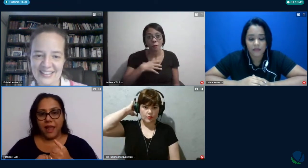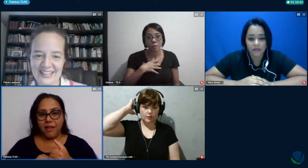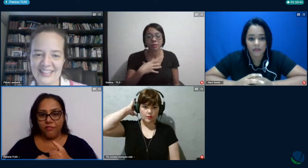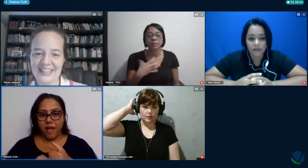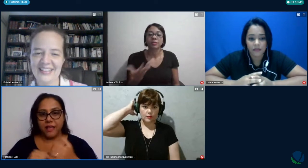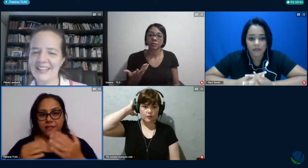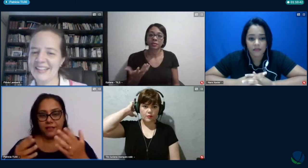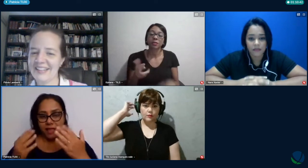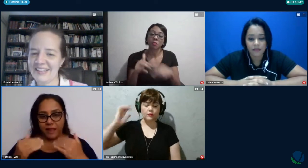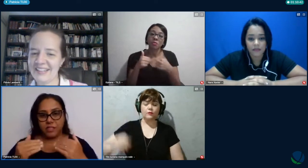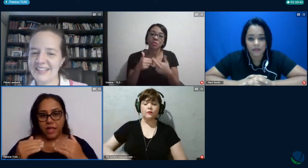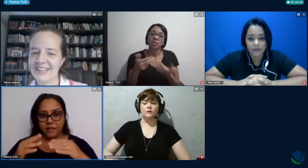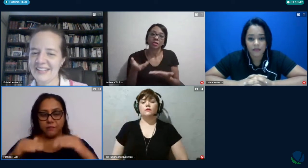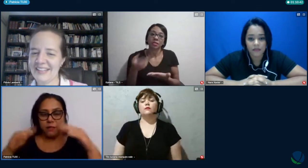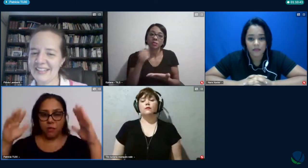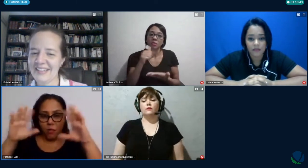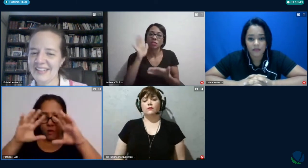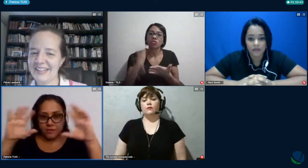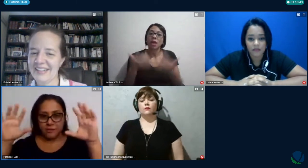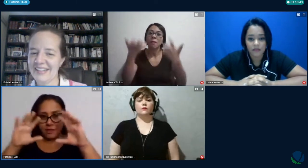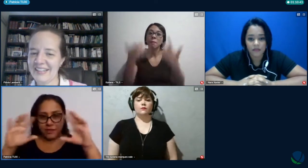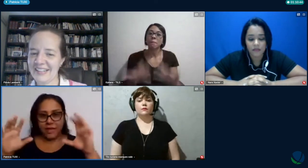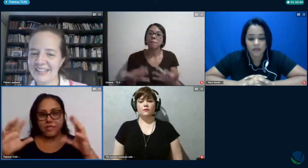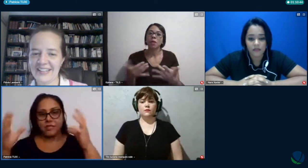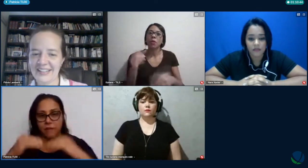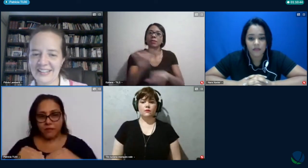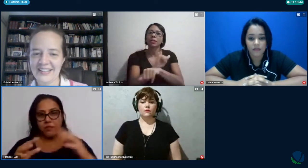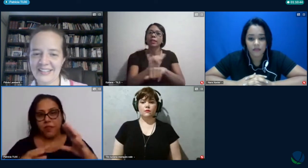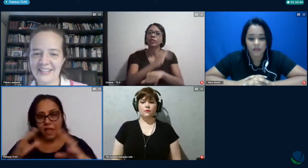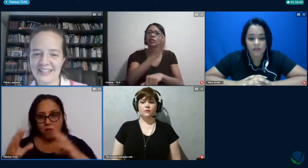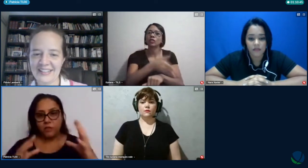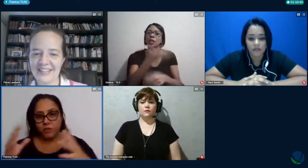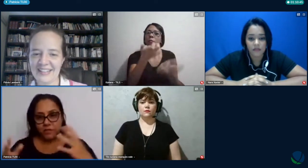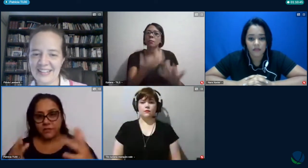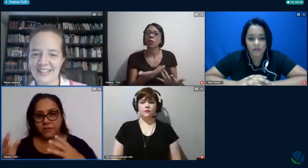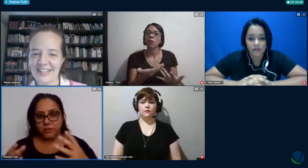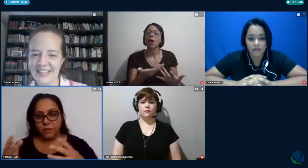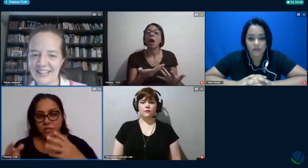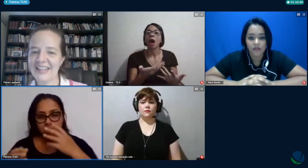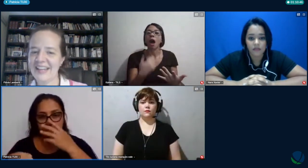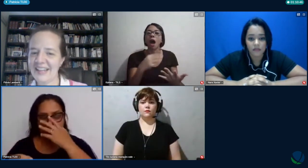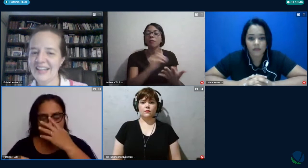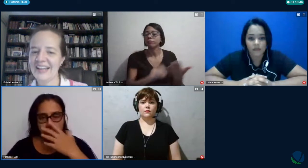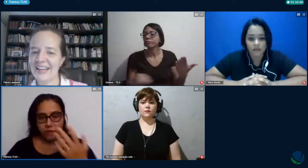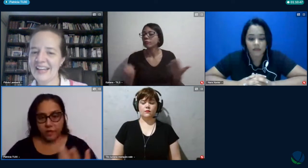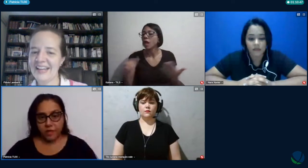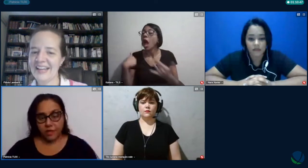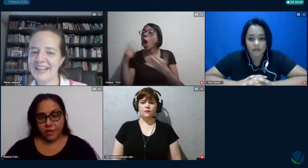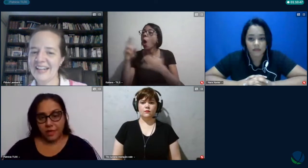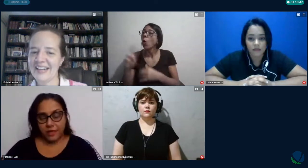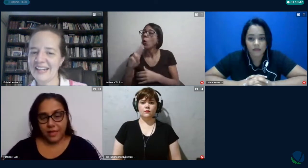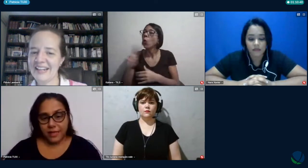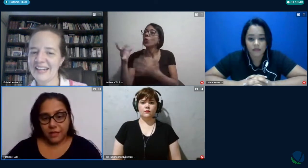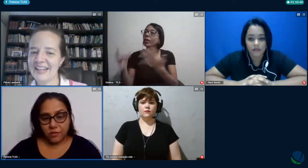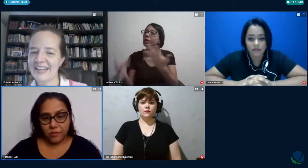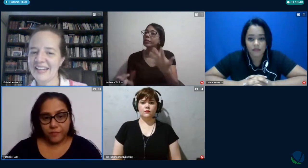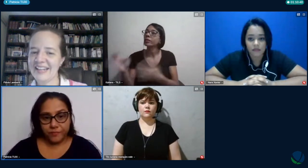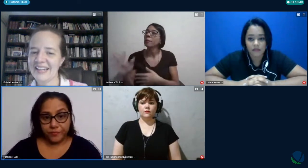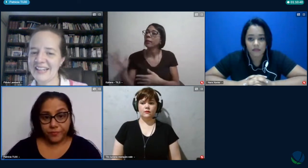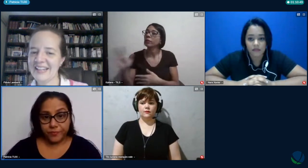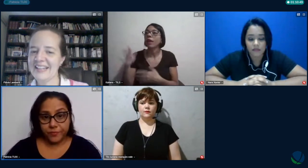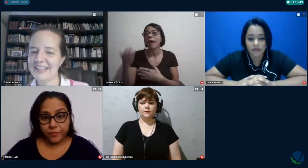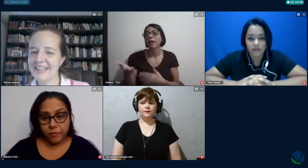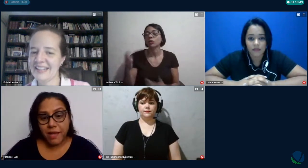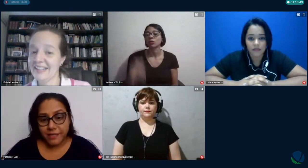aí ela já explicou as estratégias e lá embaixo ela fala, eu uso a descrição imagética. É isso.